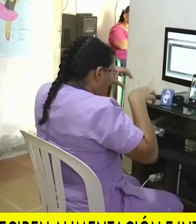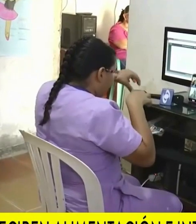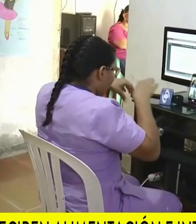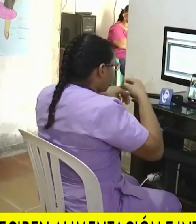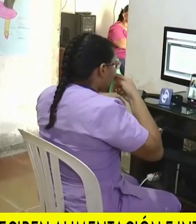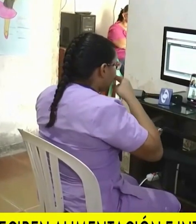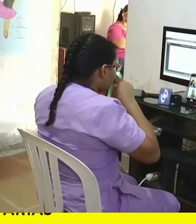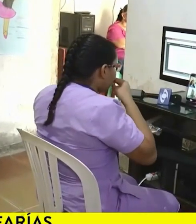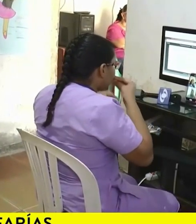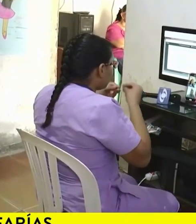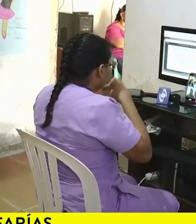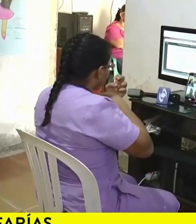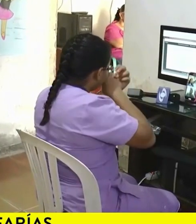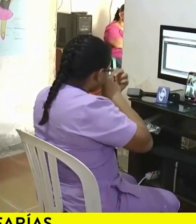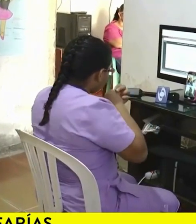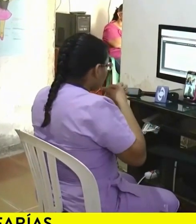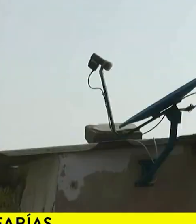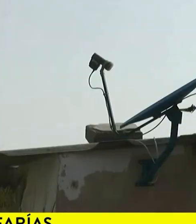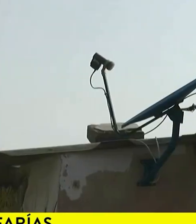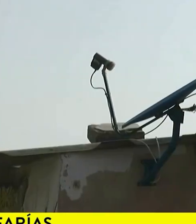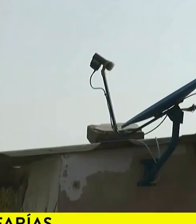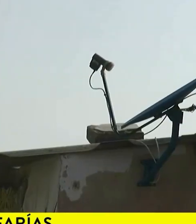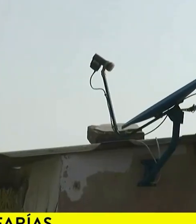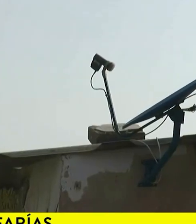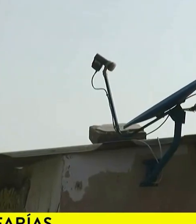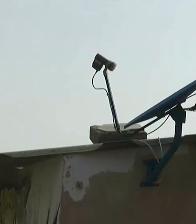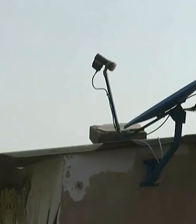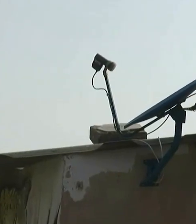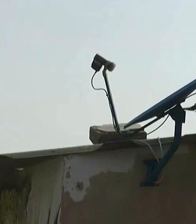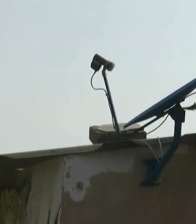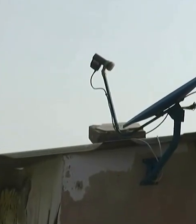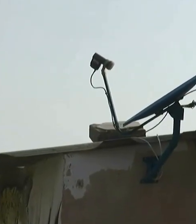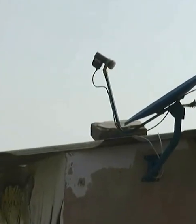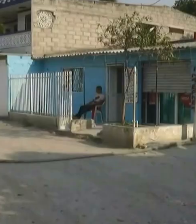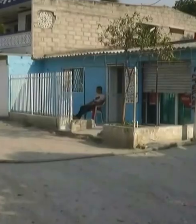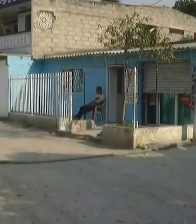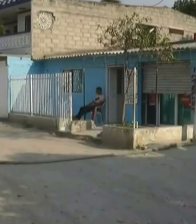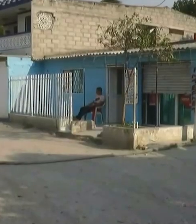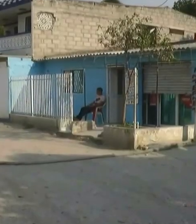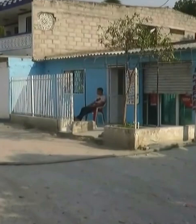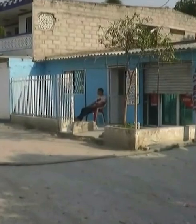tecnológicas e internet gratis, puede seguir sus estudios en tiempo del coronavirus, quedándose en casa.